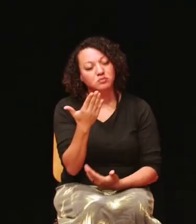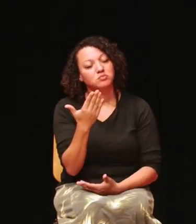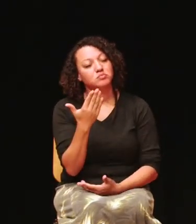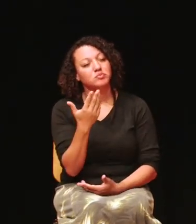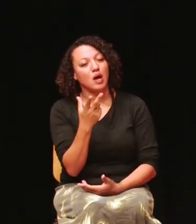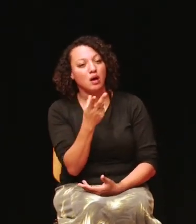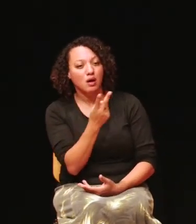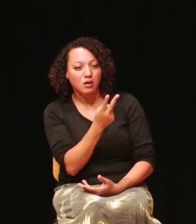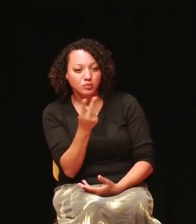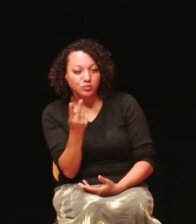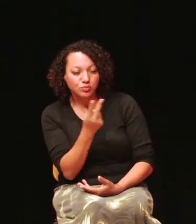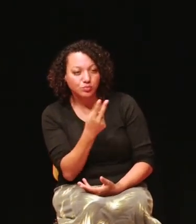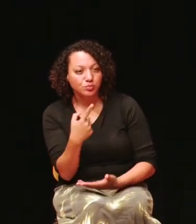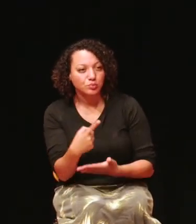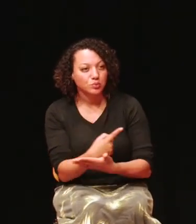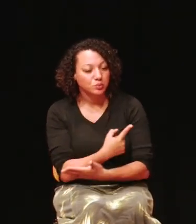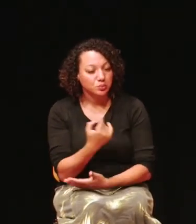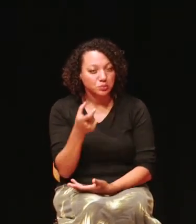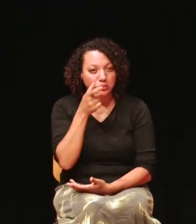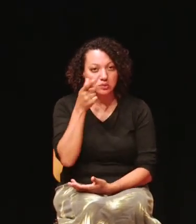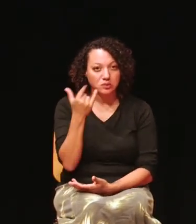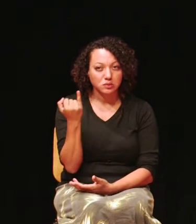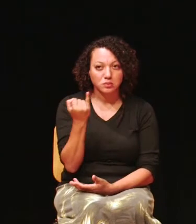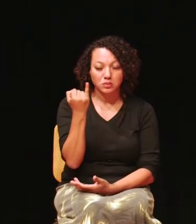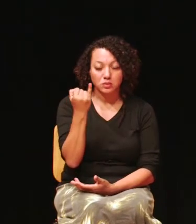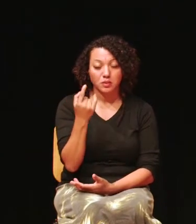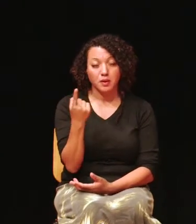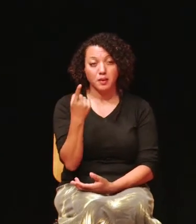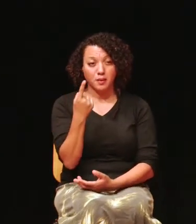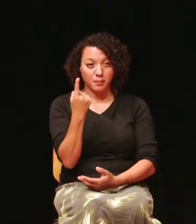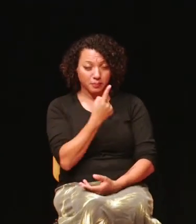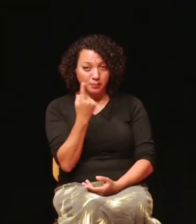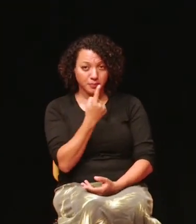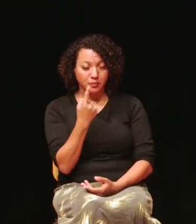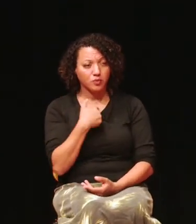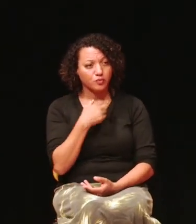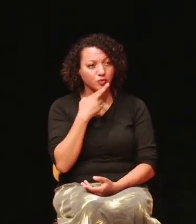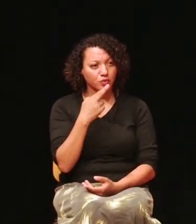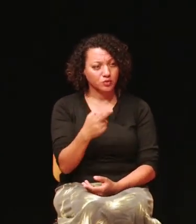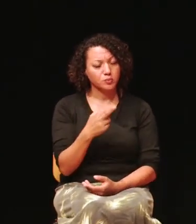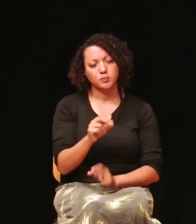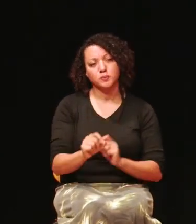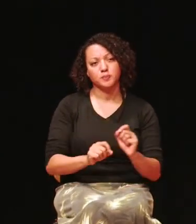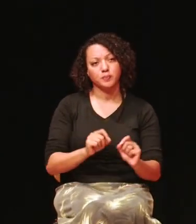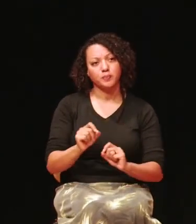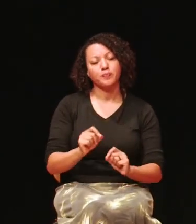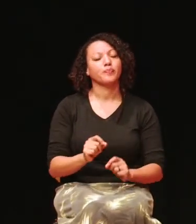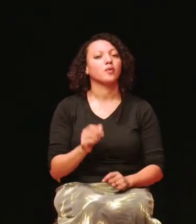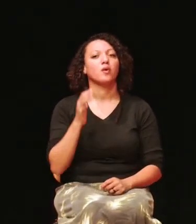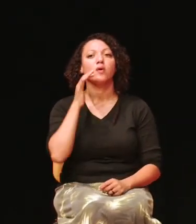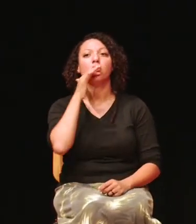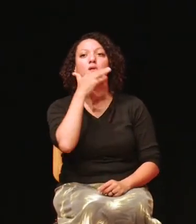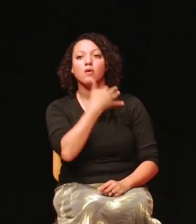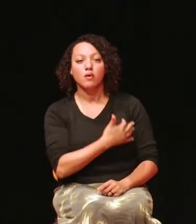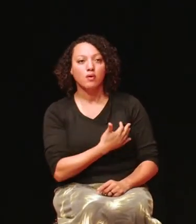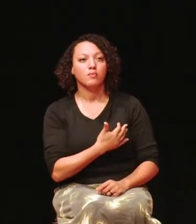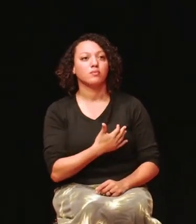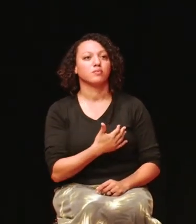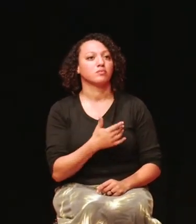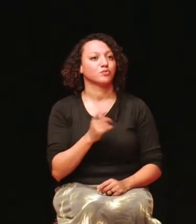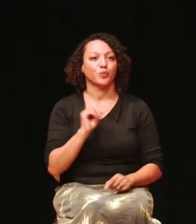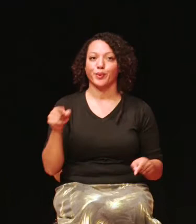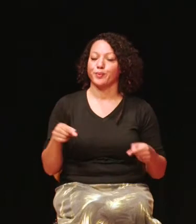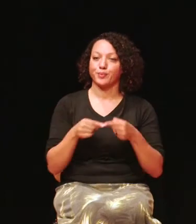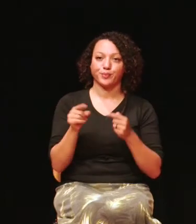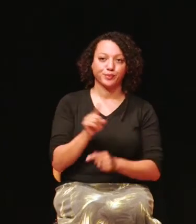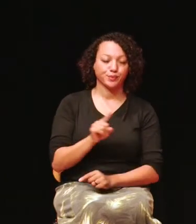extremamente necessárias e interessantes. A primeira, eu responderia o seguinte, é óbvio que não é uma coincidência,